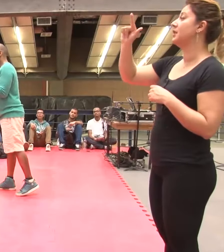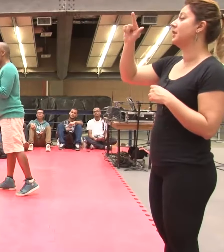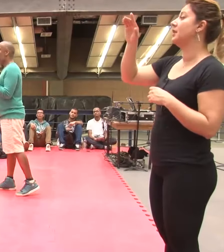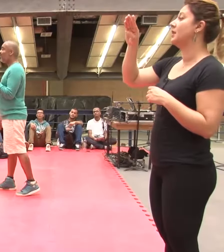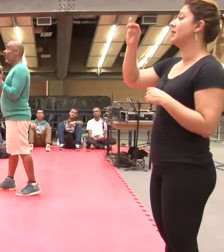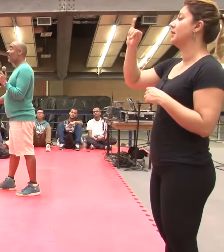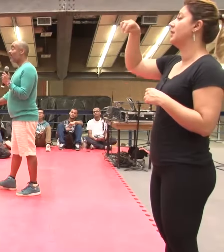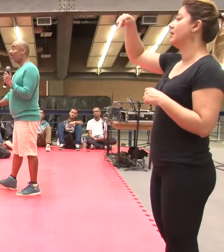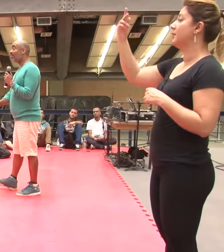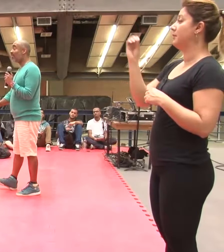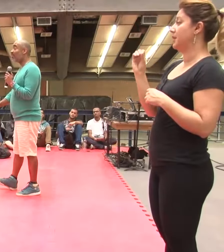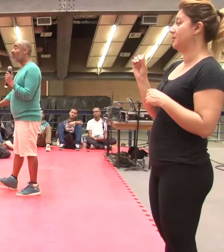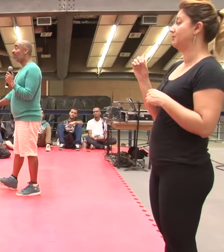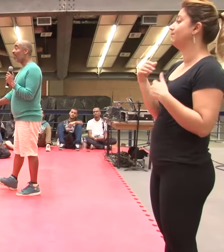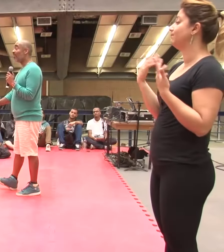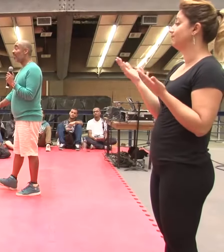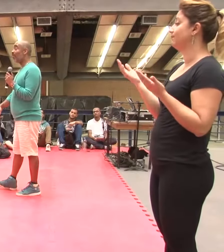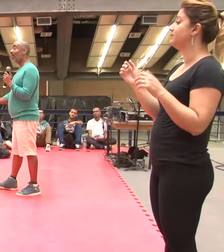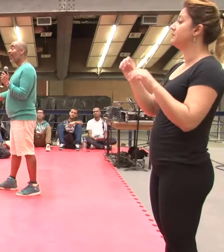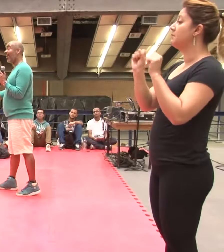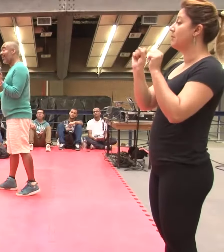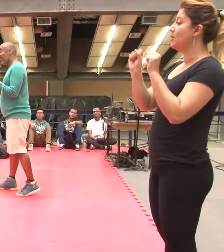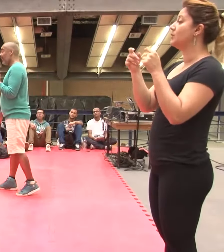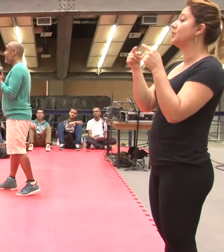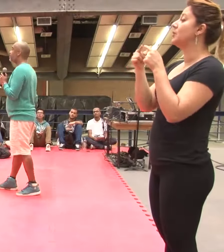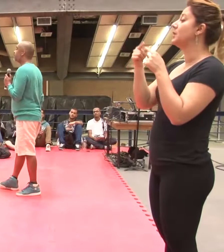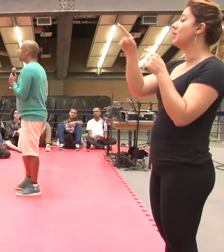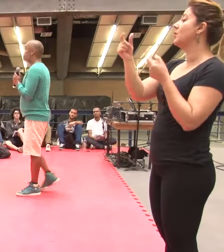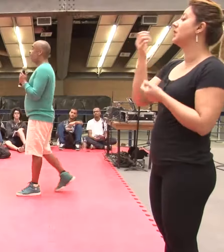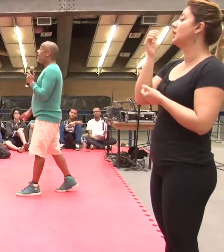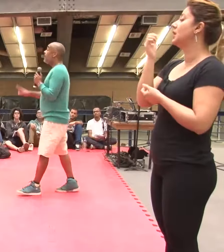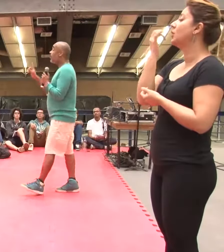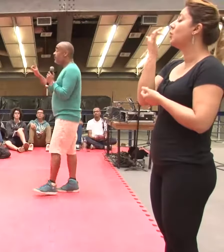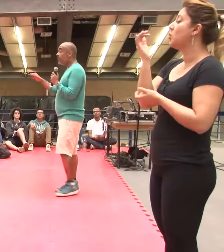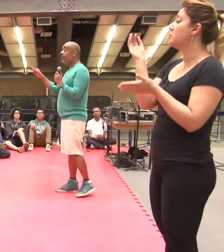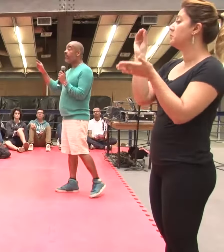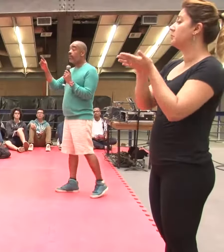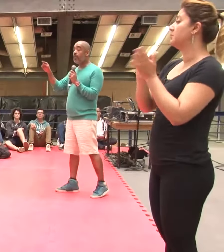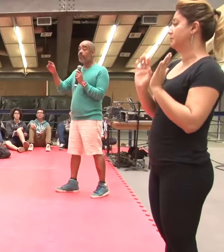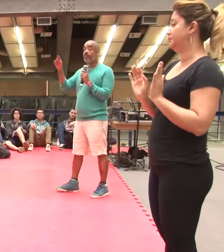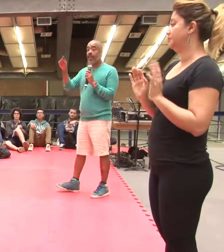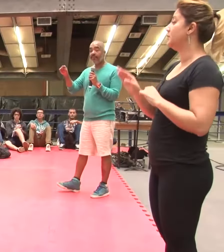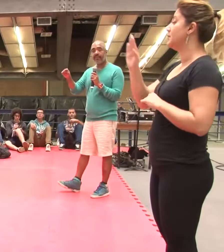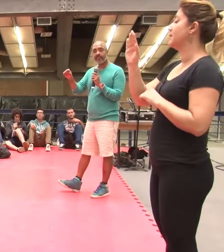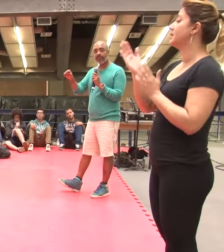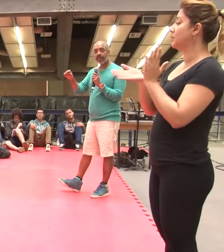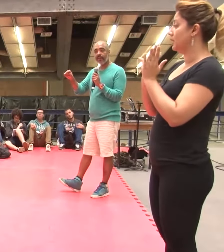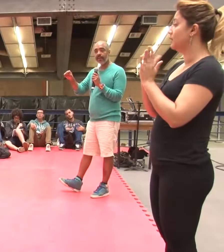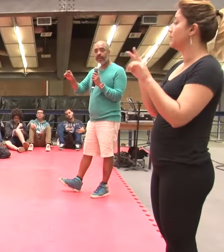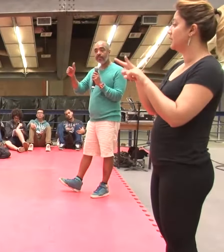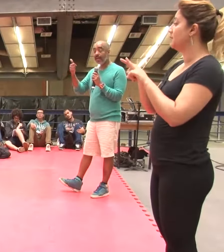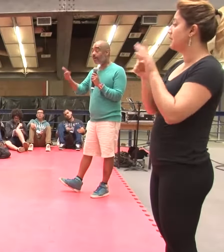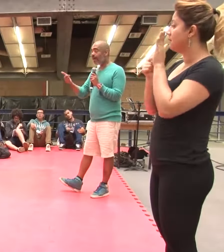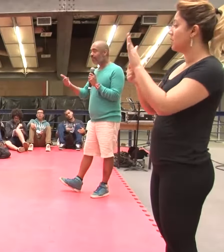Albino. Pode ser preenchido por qualquer outra cor, né? Inclusive, o livro traz essa questão